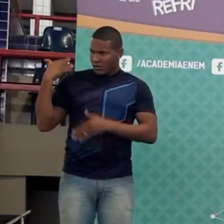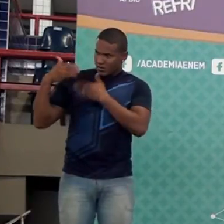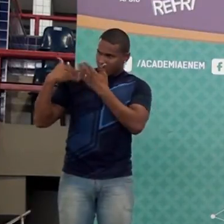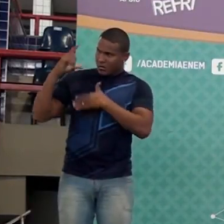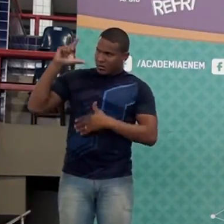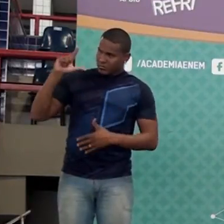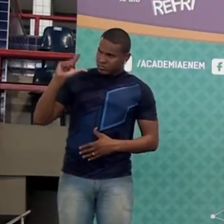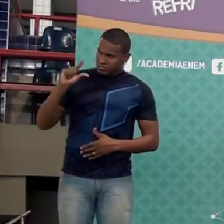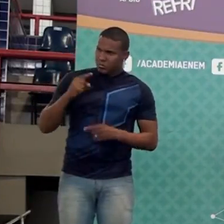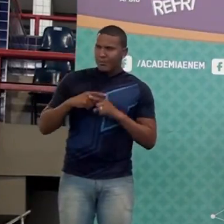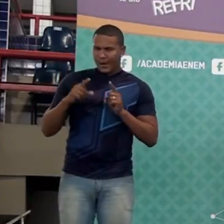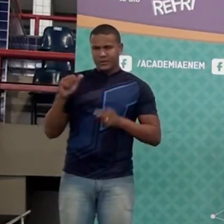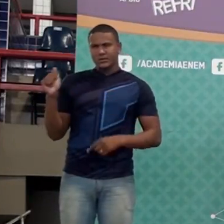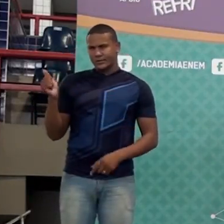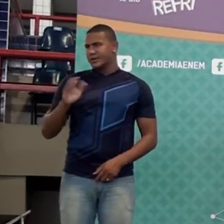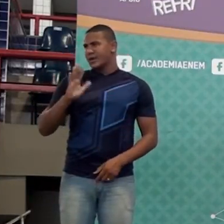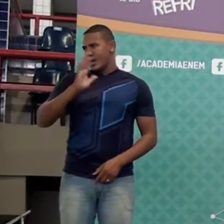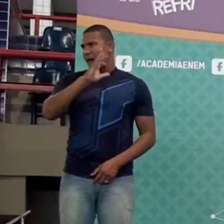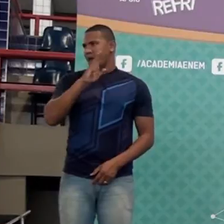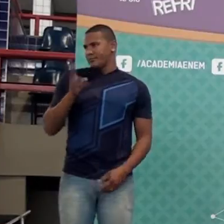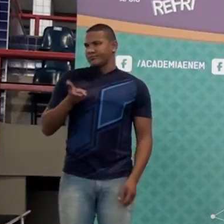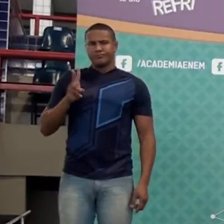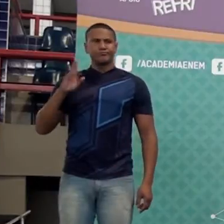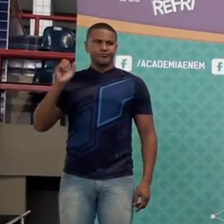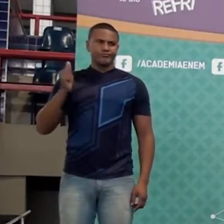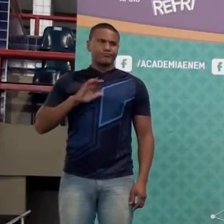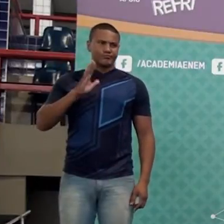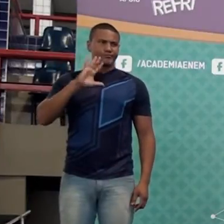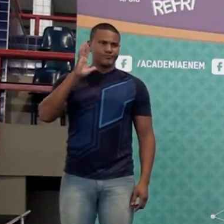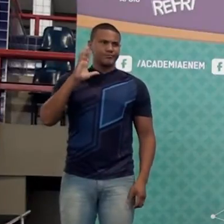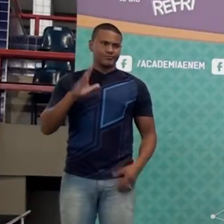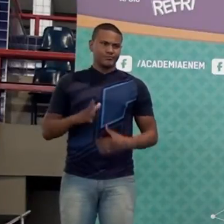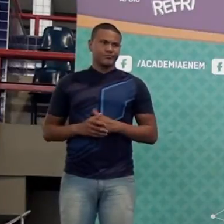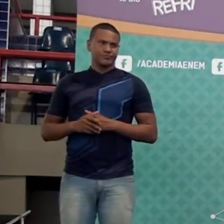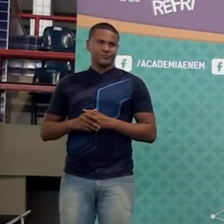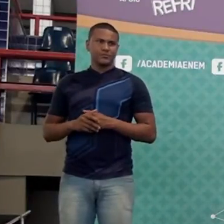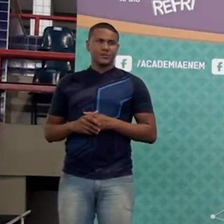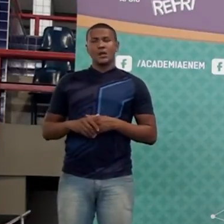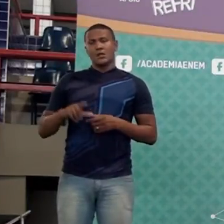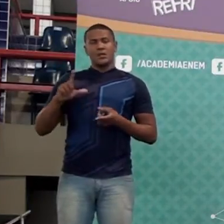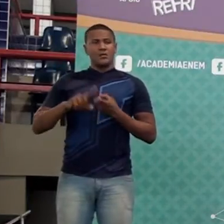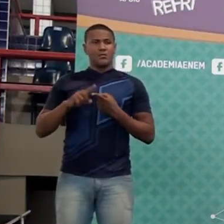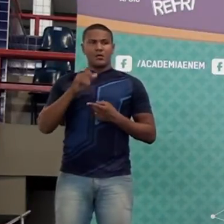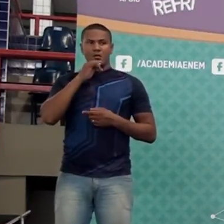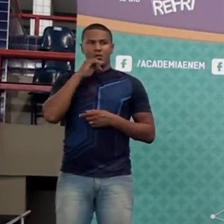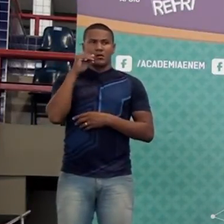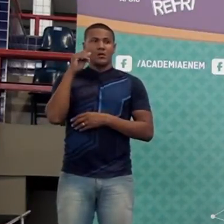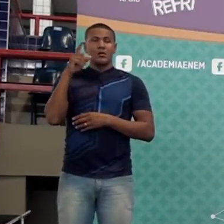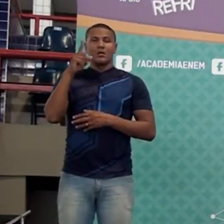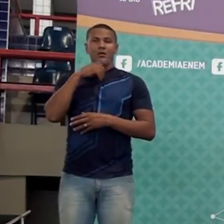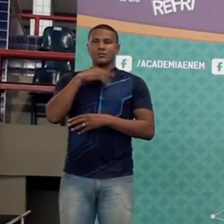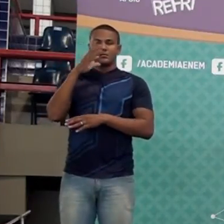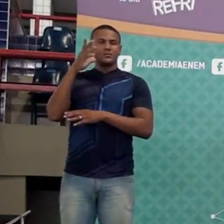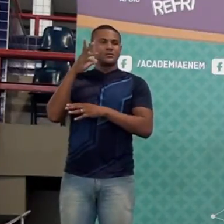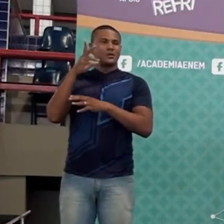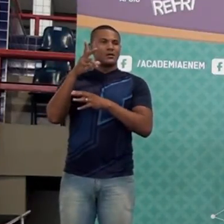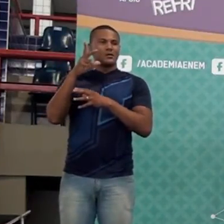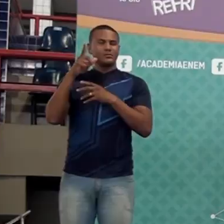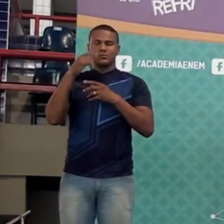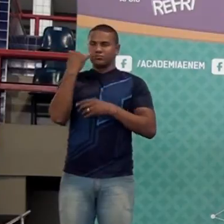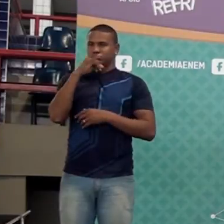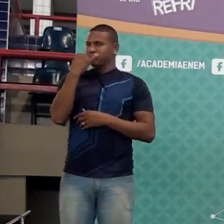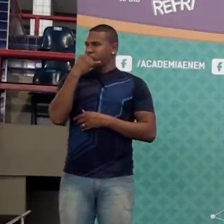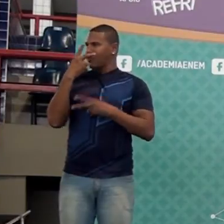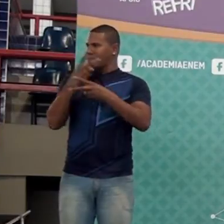tá? Essas placas metálicas, elas têm um custo elevado. A energia eólica hoje é mais barato do que